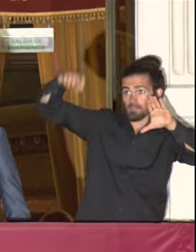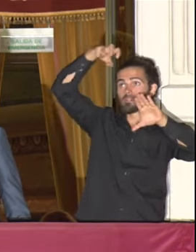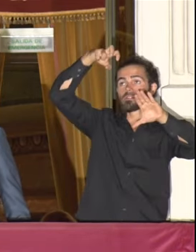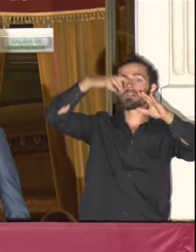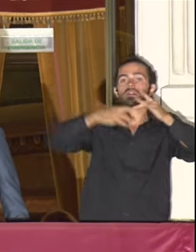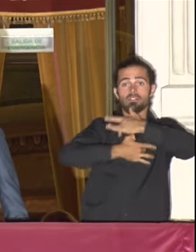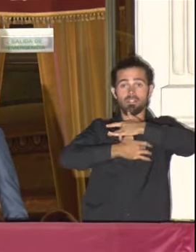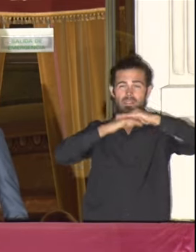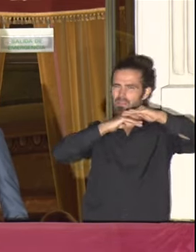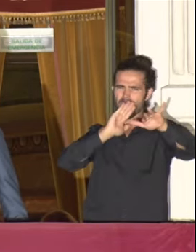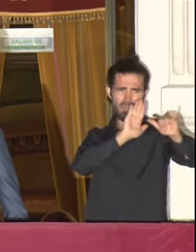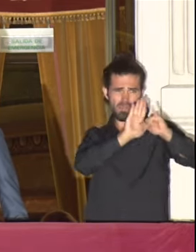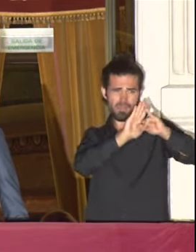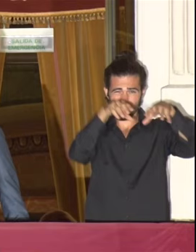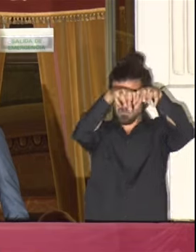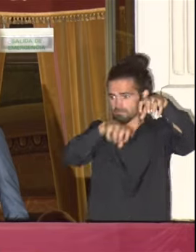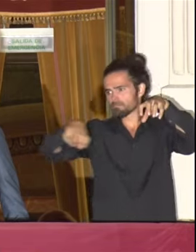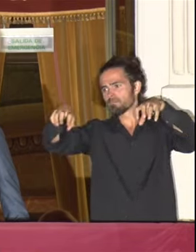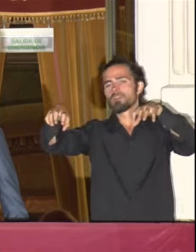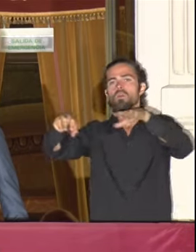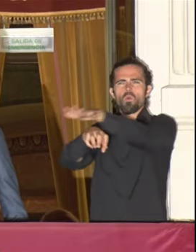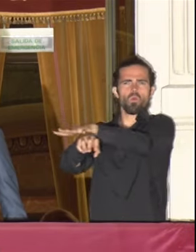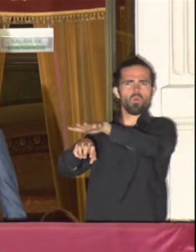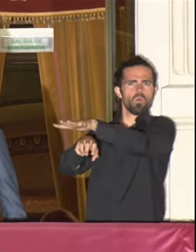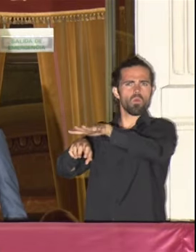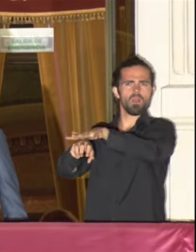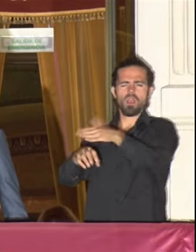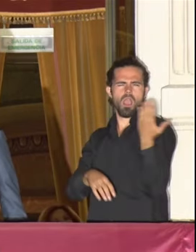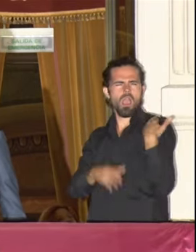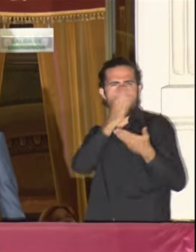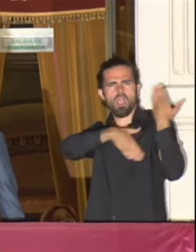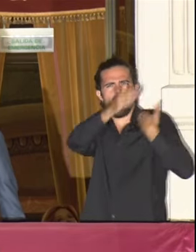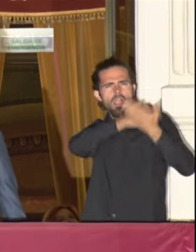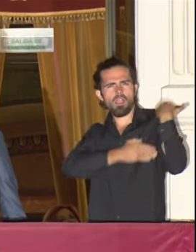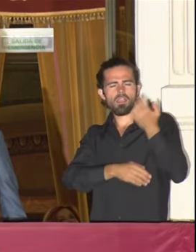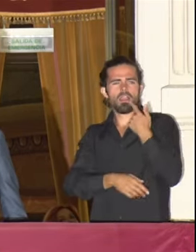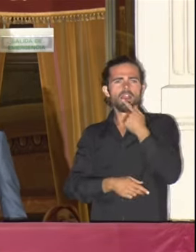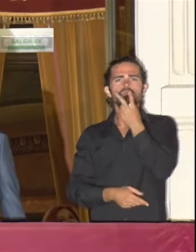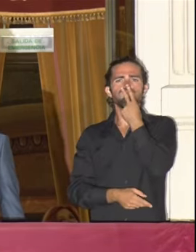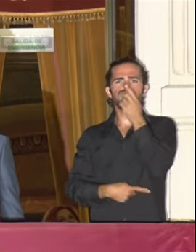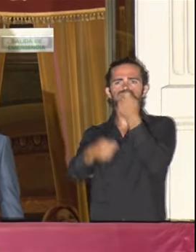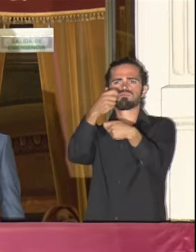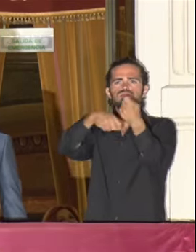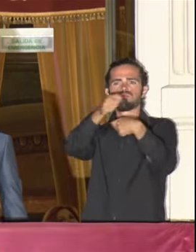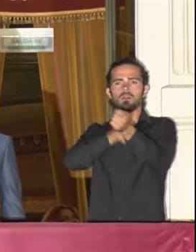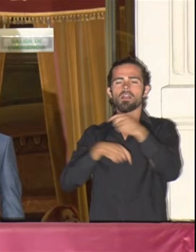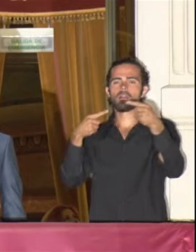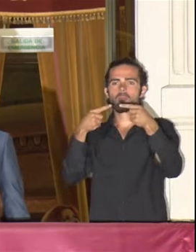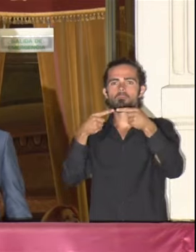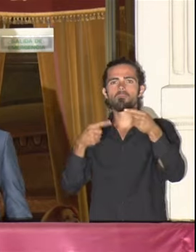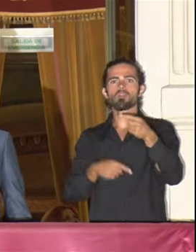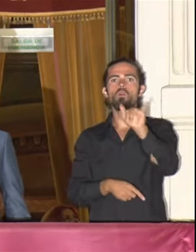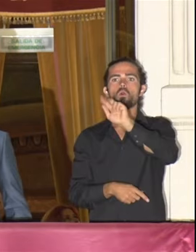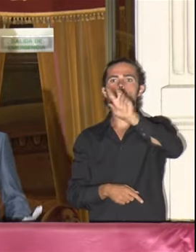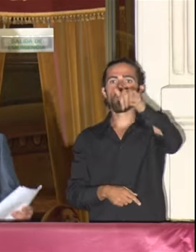Hay un rinconcito donde hace ya muchos años estaba el estanco de mi tío Juan, que era más grande el estanquero